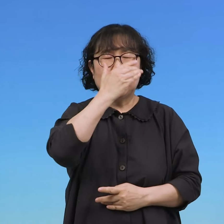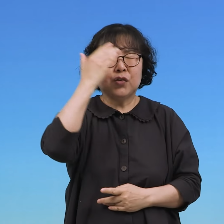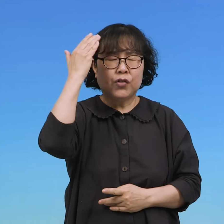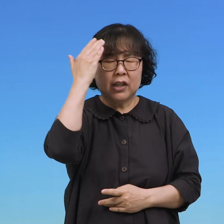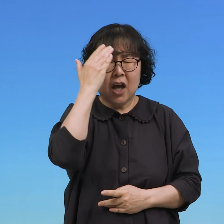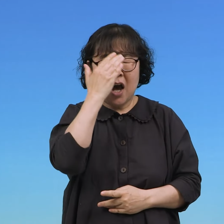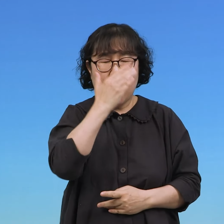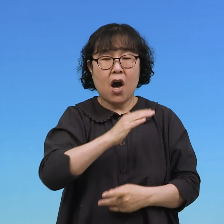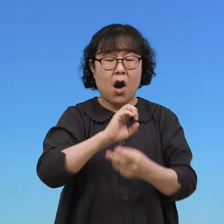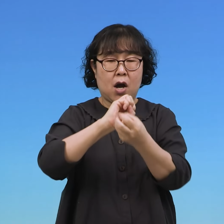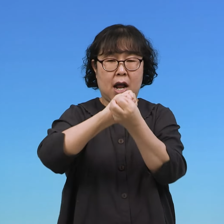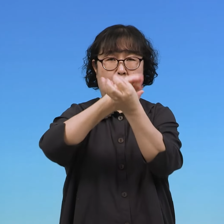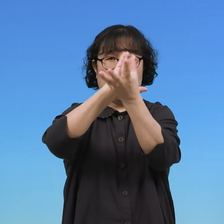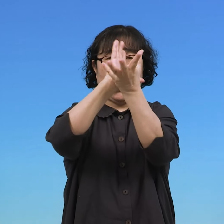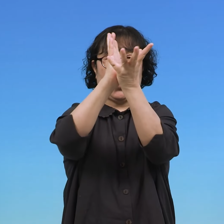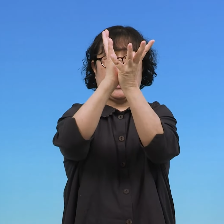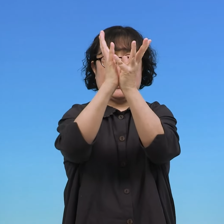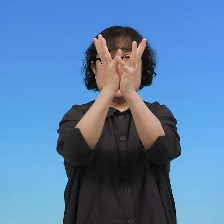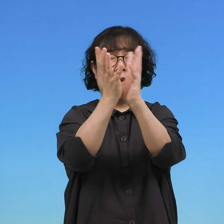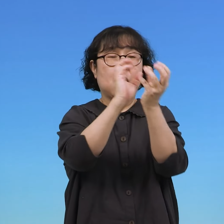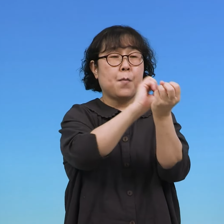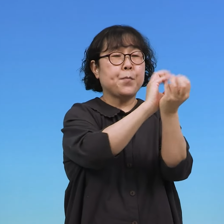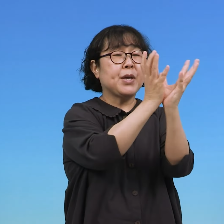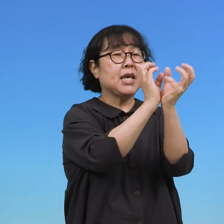순결한 꽃들 피어나고